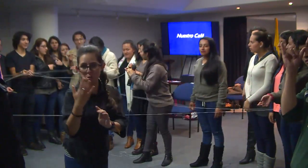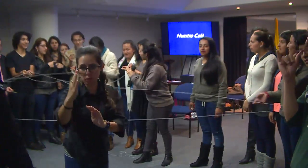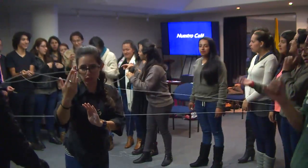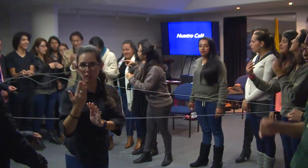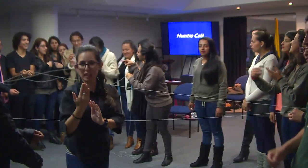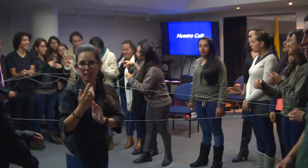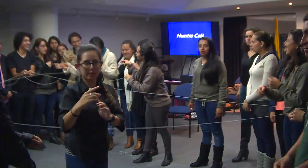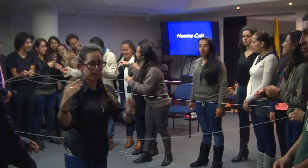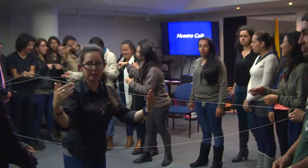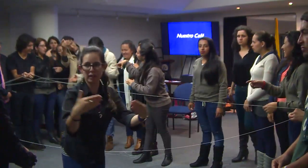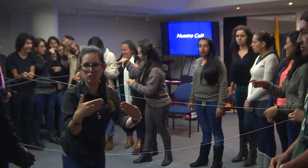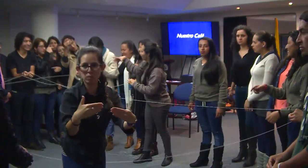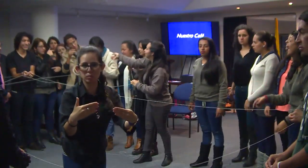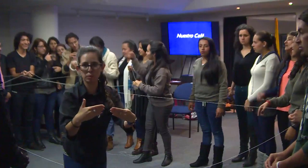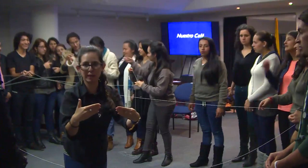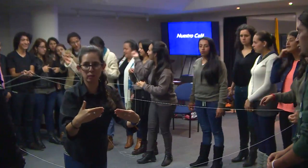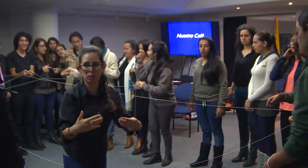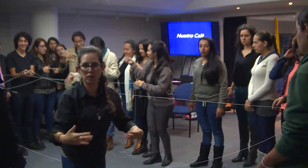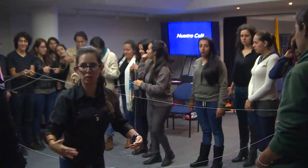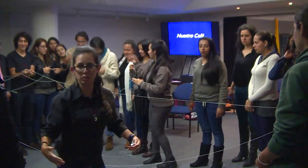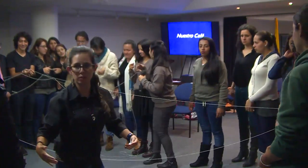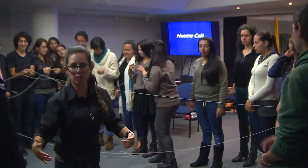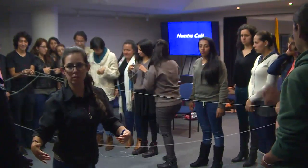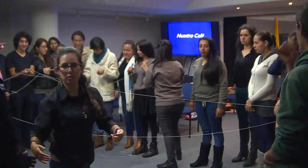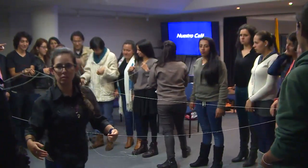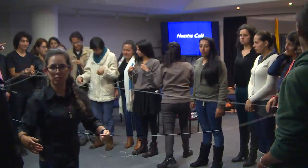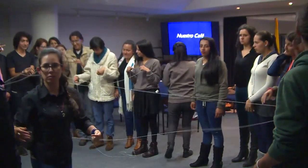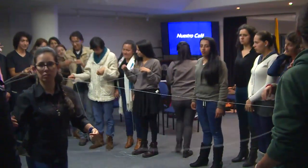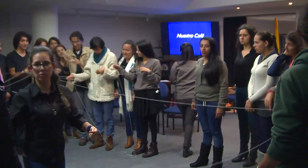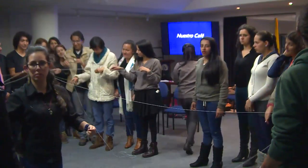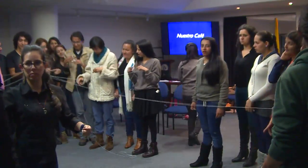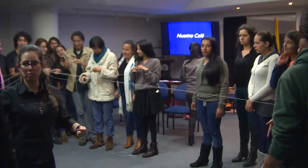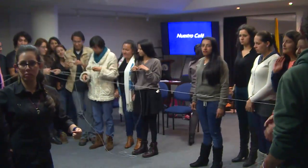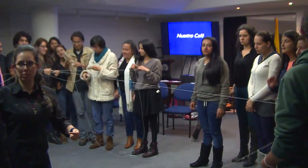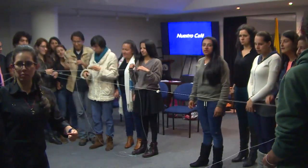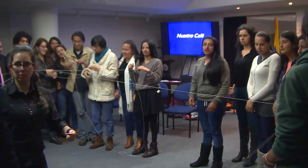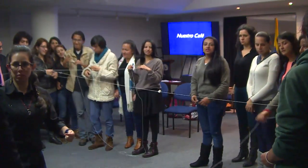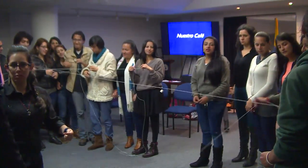ya. ¿Quién fue el último? Entonces ve jalándola.